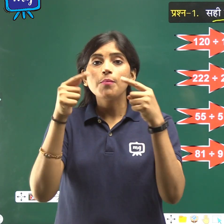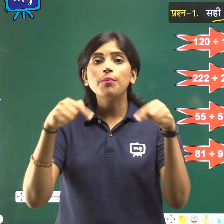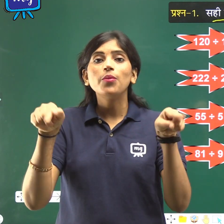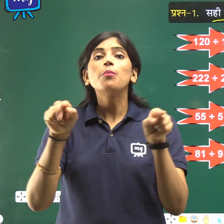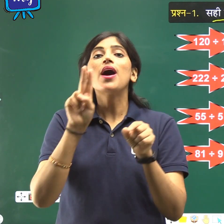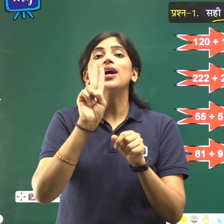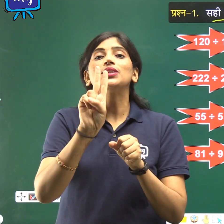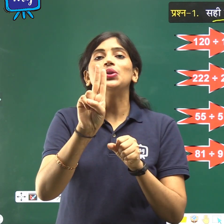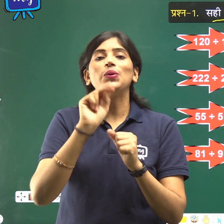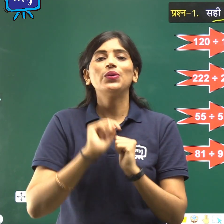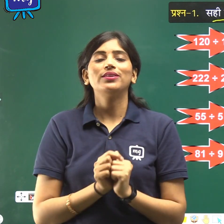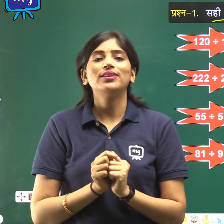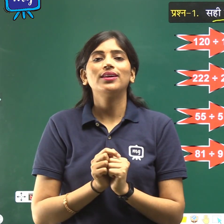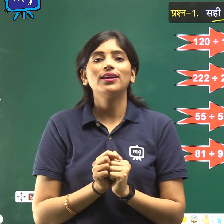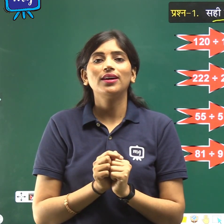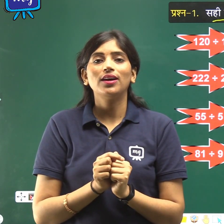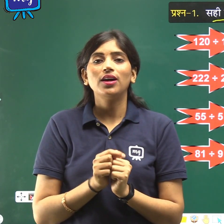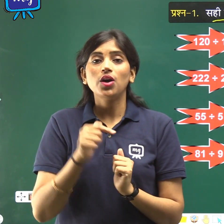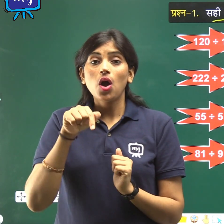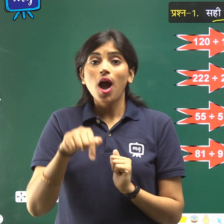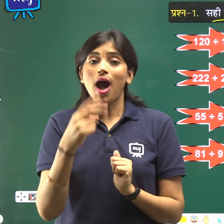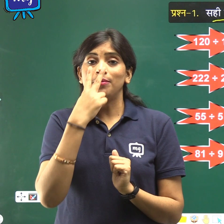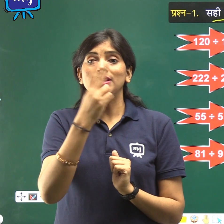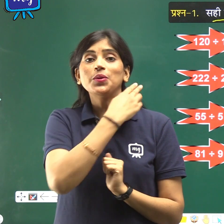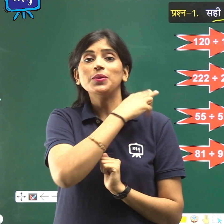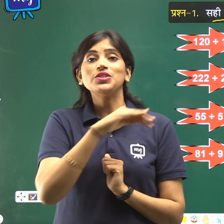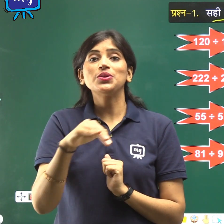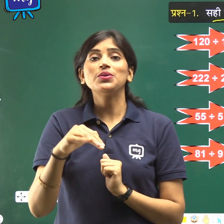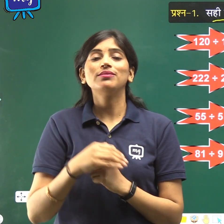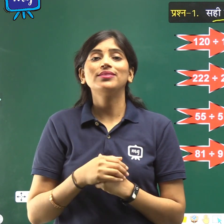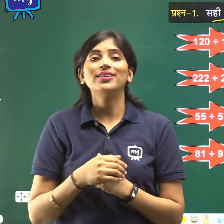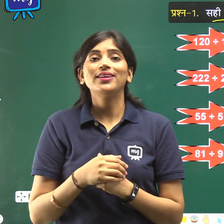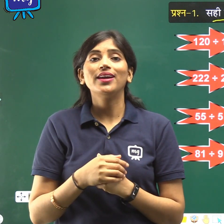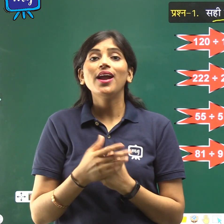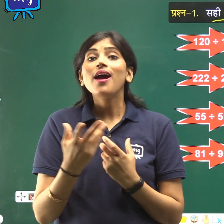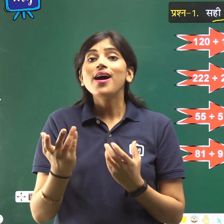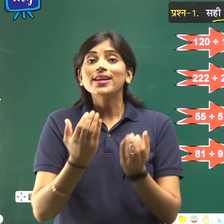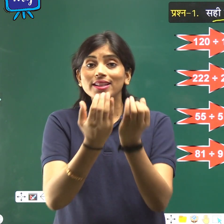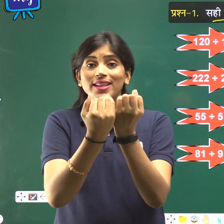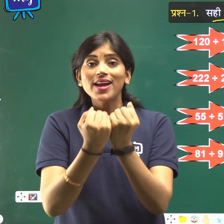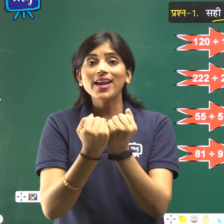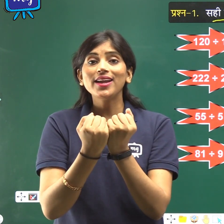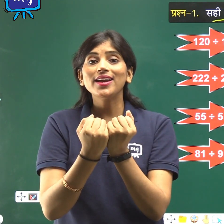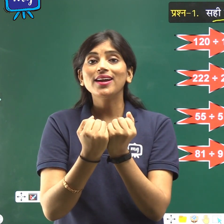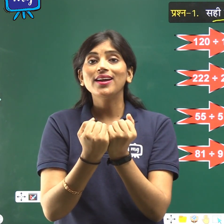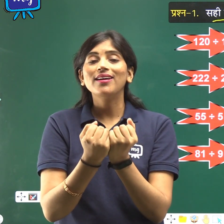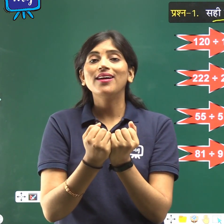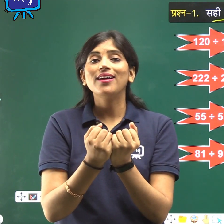भाग 2। अब देखो बच्चों, कितने आए?